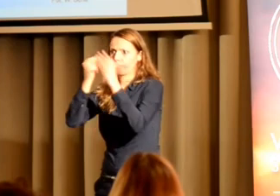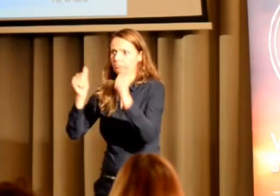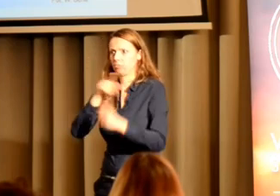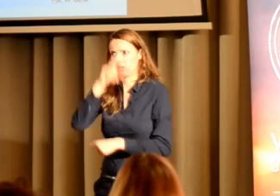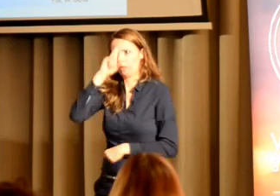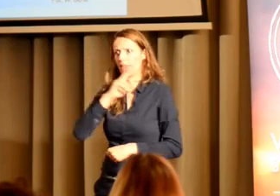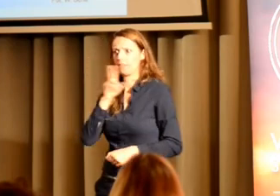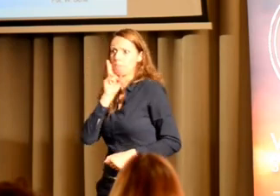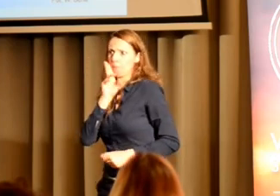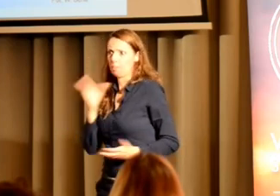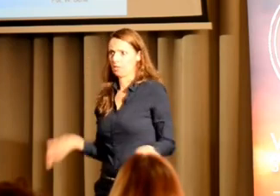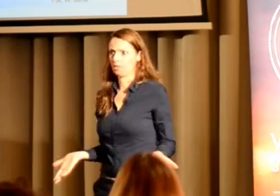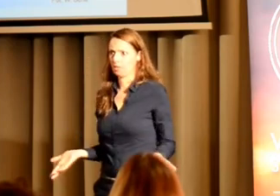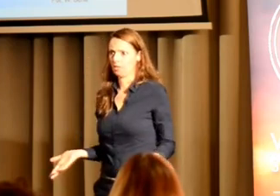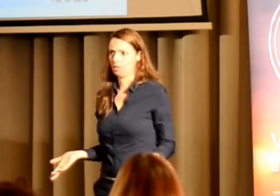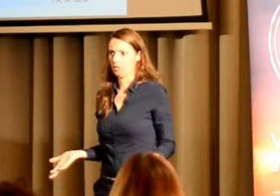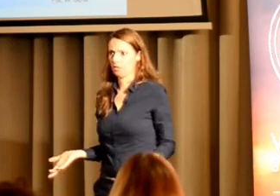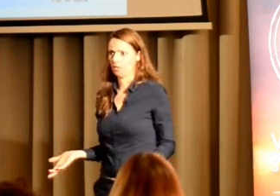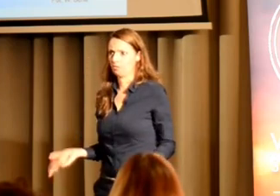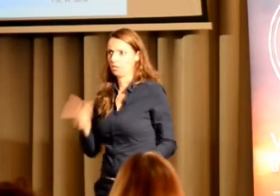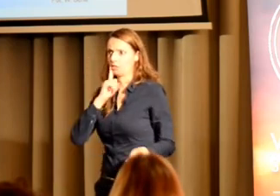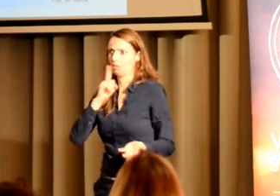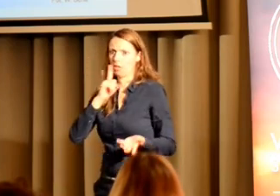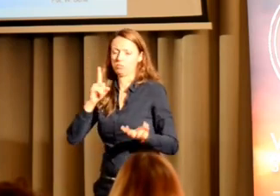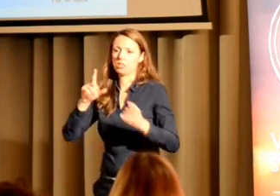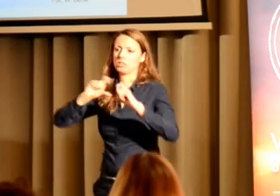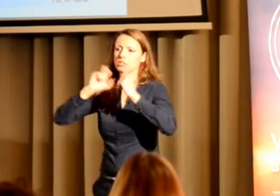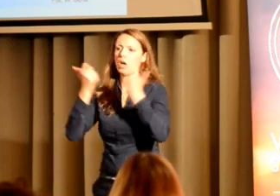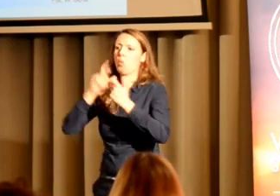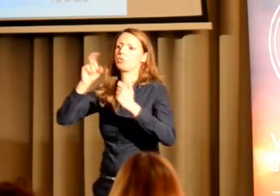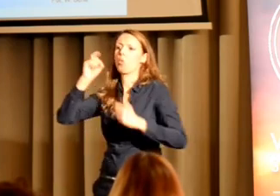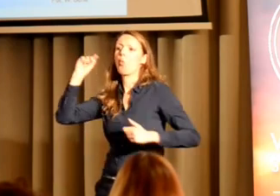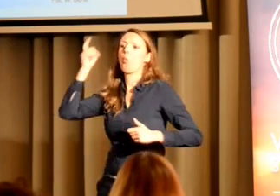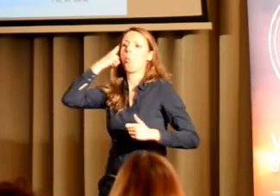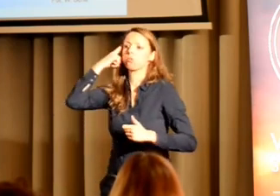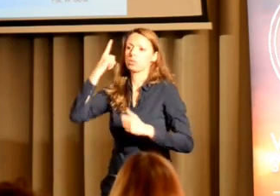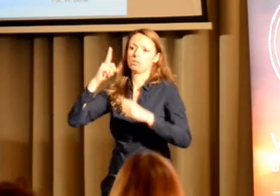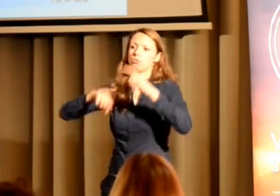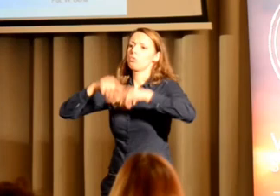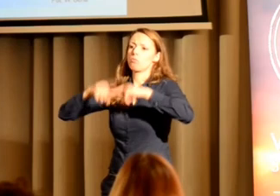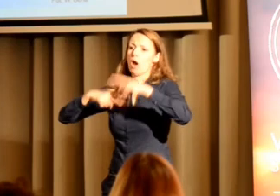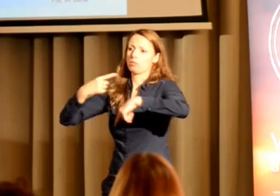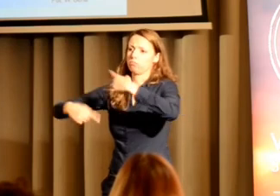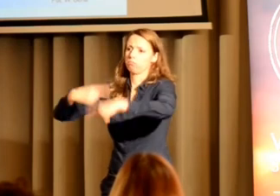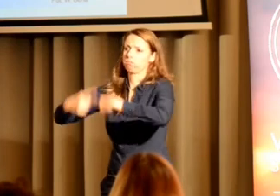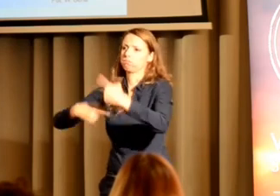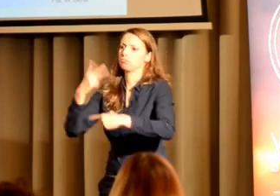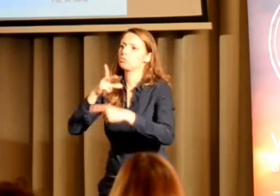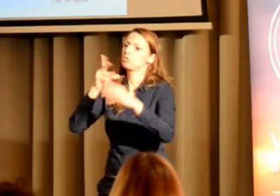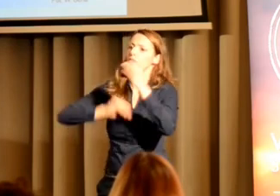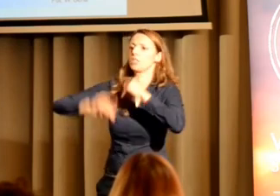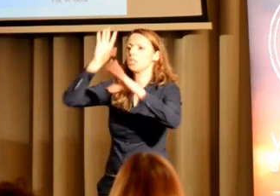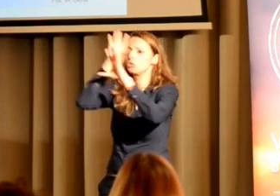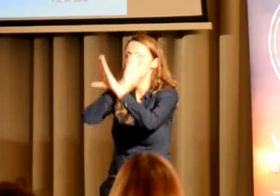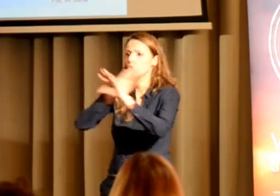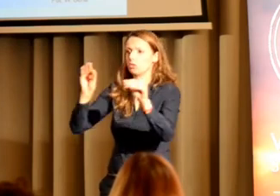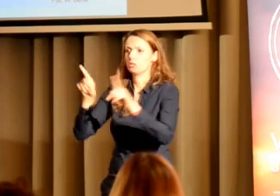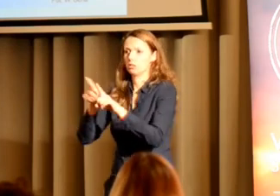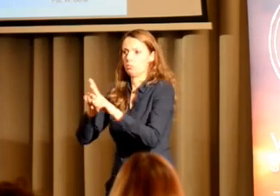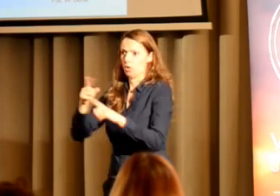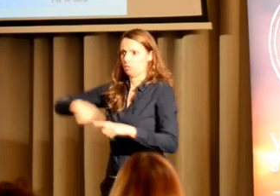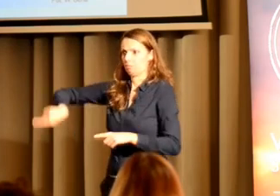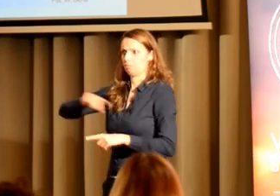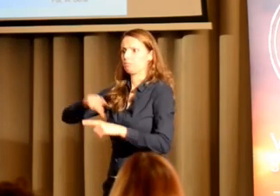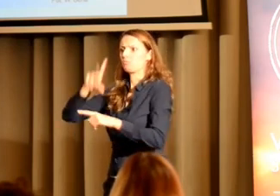hierarchia wynika tak naprawdę z natury rzeczy. To są najbardziej doświadczone osobniki, podobnie tak jak my z szacunkiem odnosimy się do